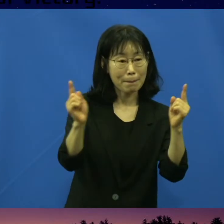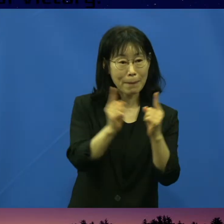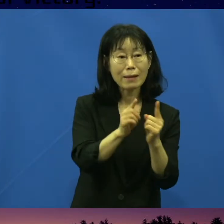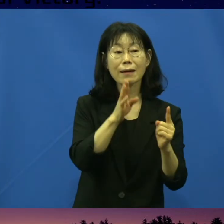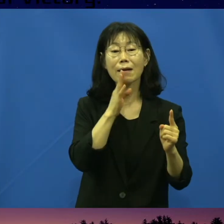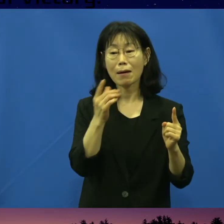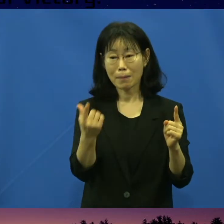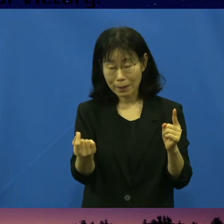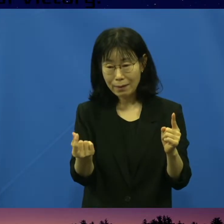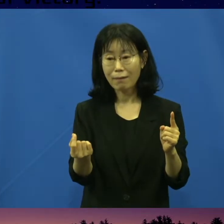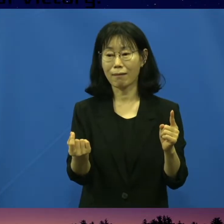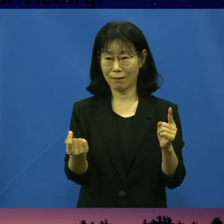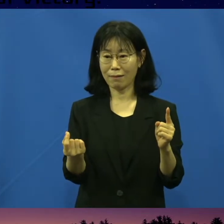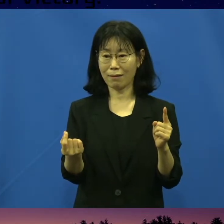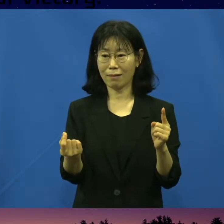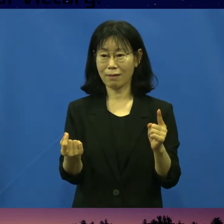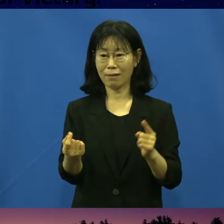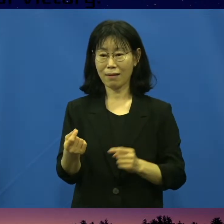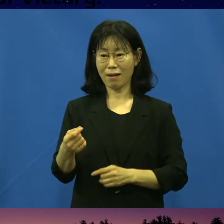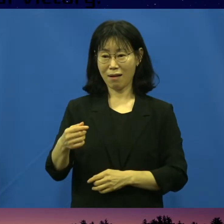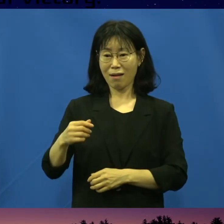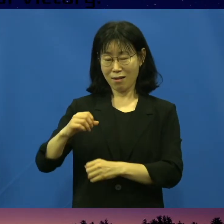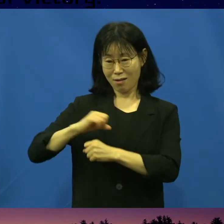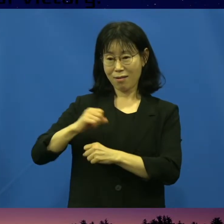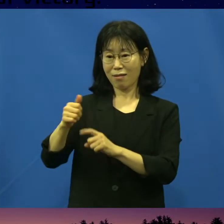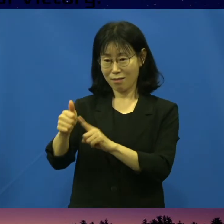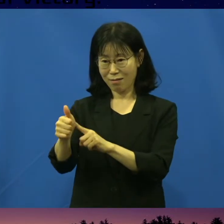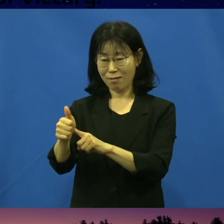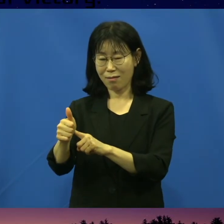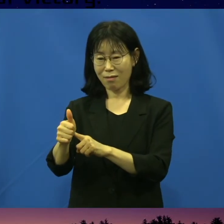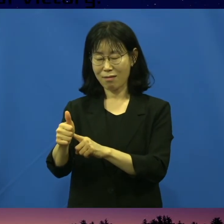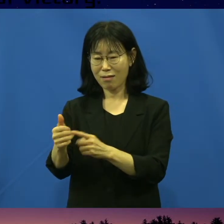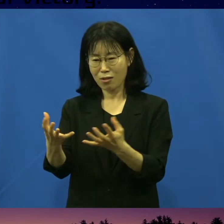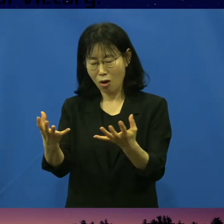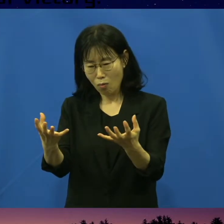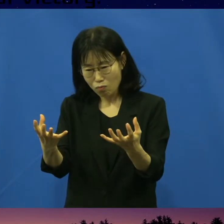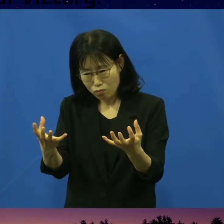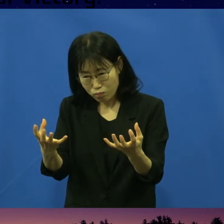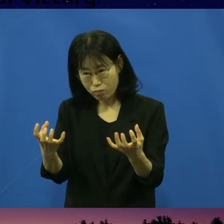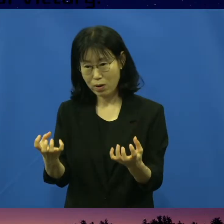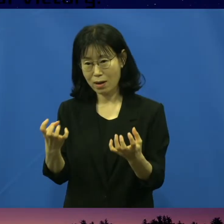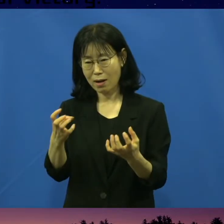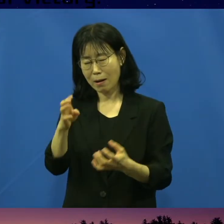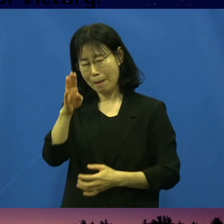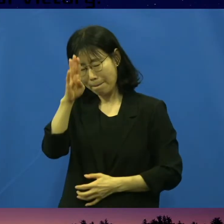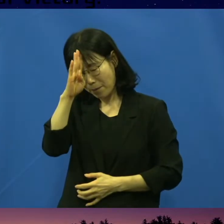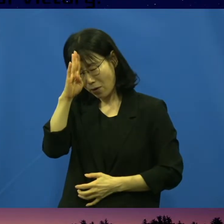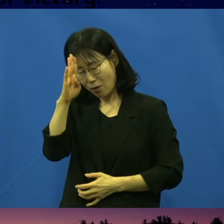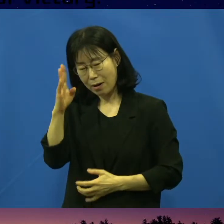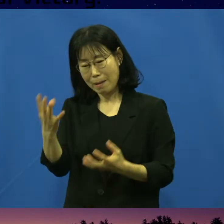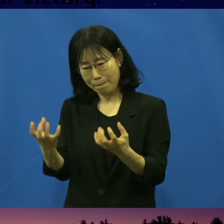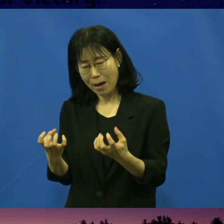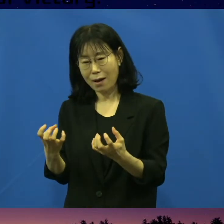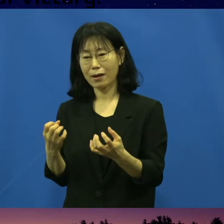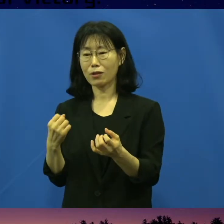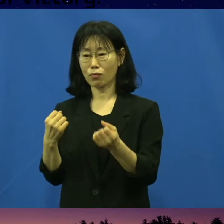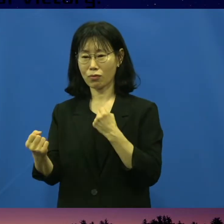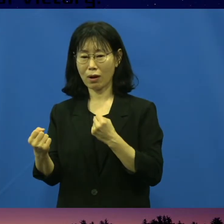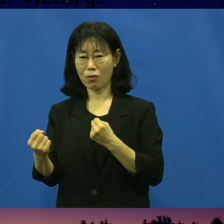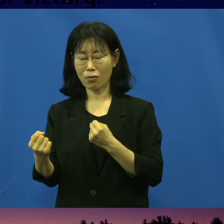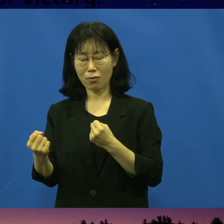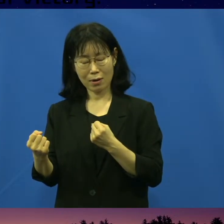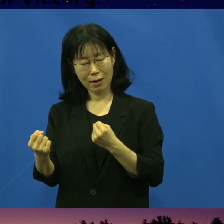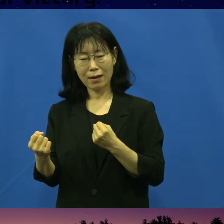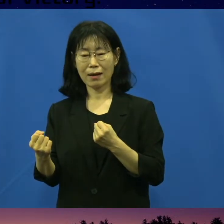근데 지금 자기는 나병이라는 치명적인 질병에 걸려있다는 걸 잊어버린 거예요. 자존심 싸움하고 있는 거예요. 자기가